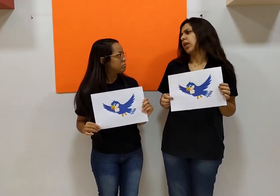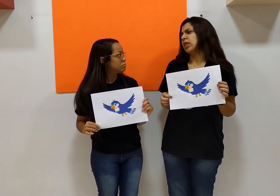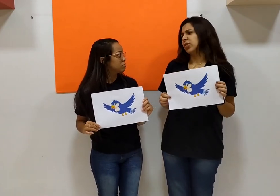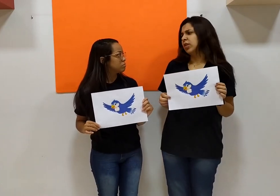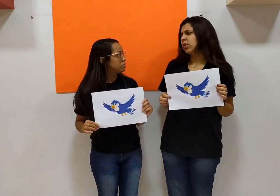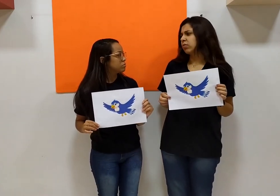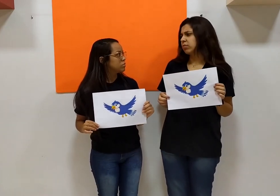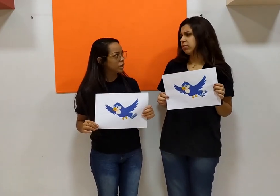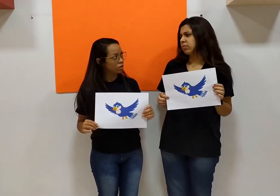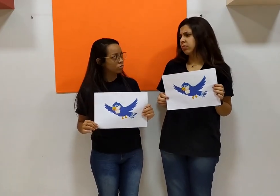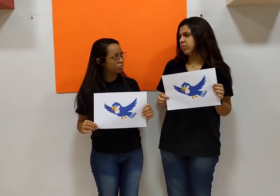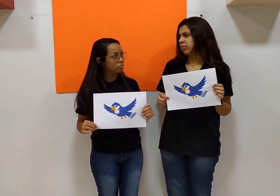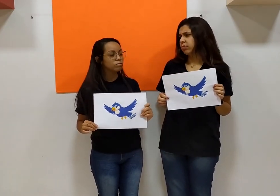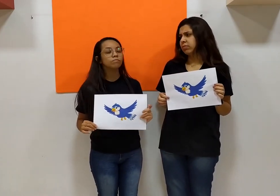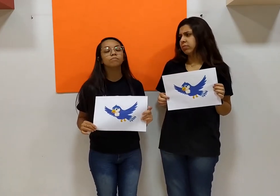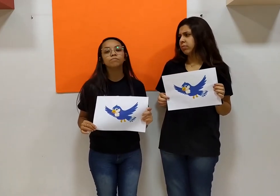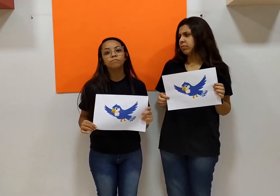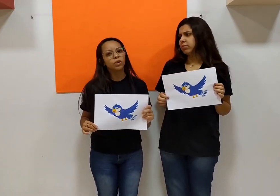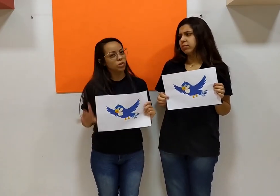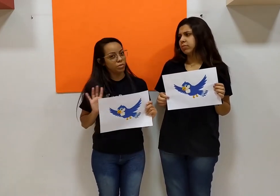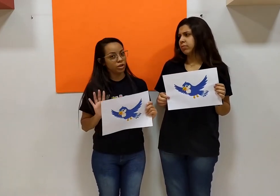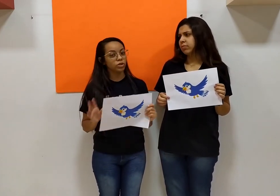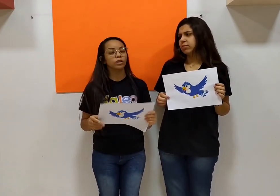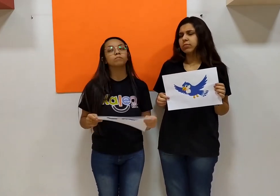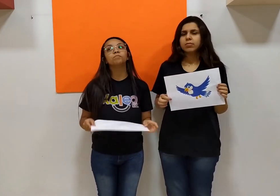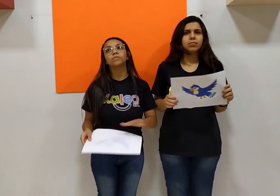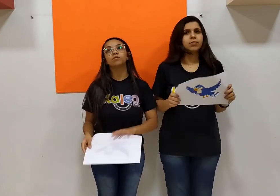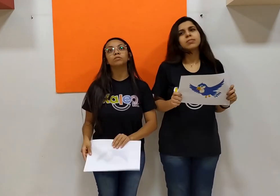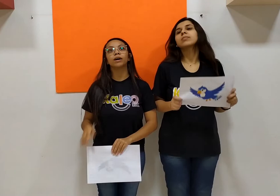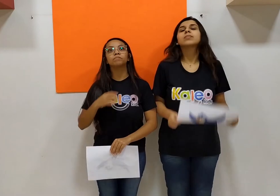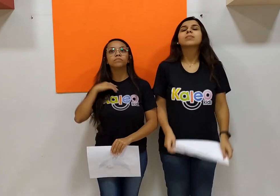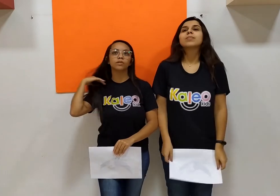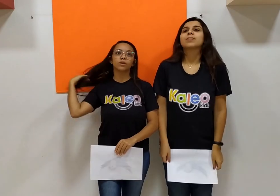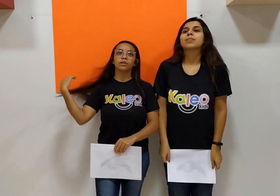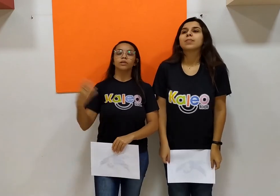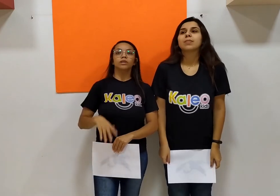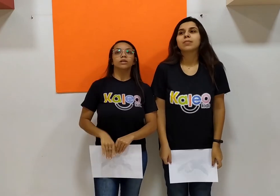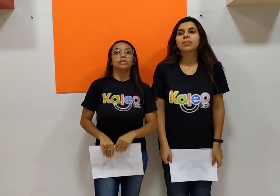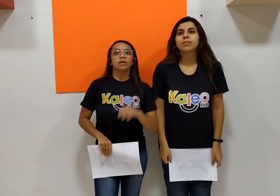Acho que não. Não? Eu também acho que não. Então, vamos lá.